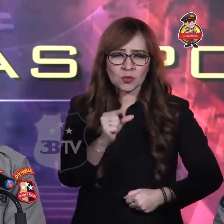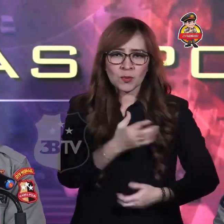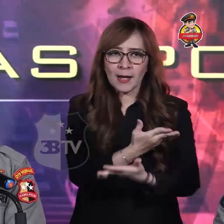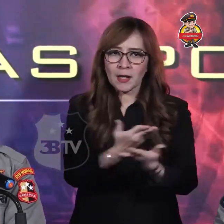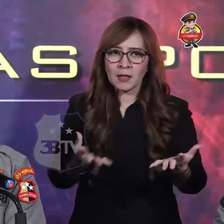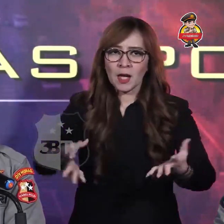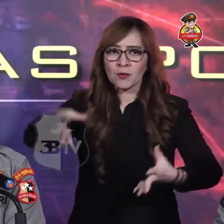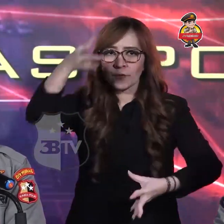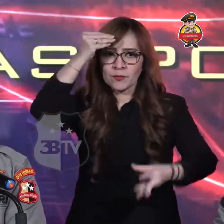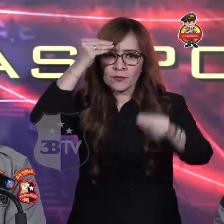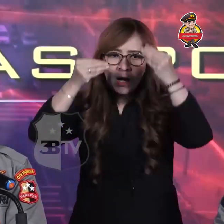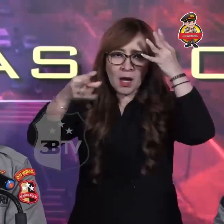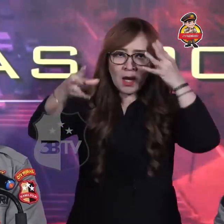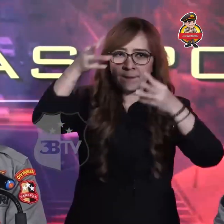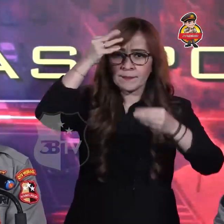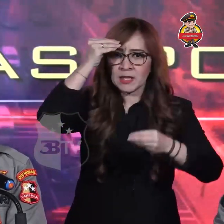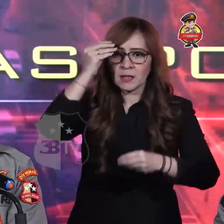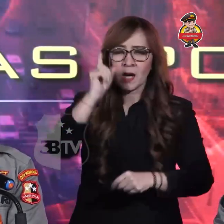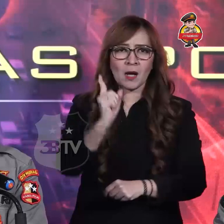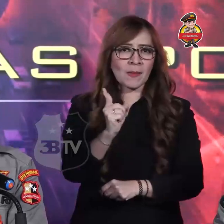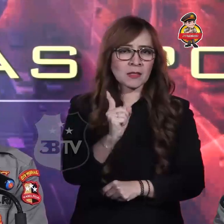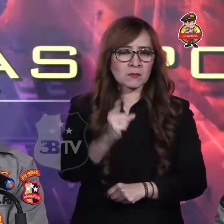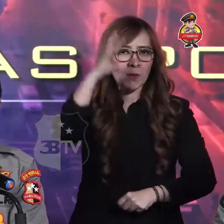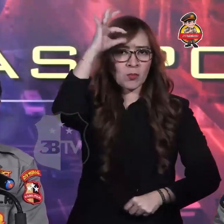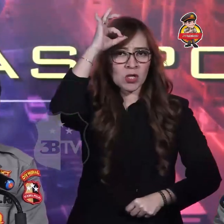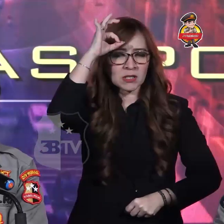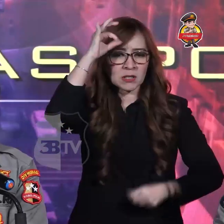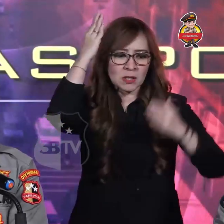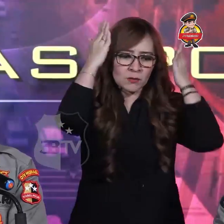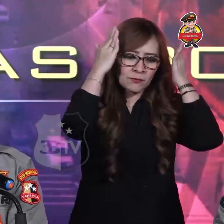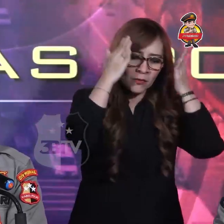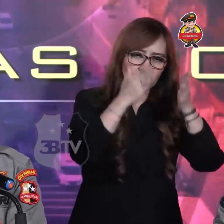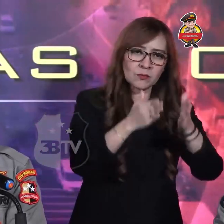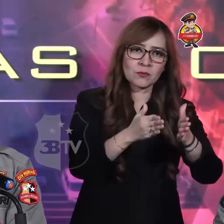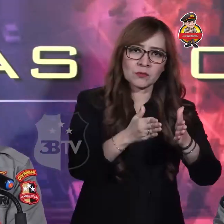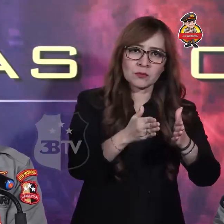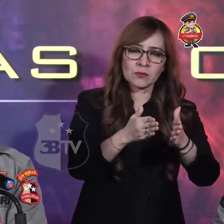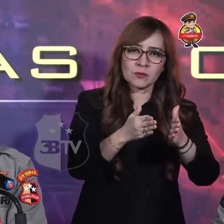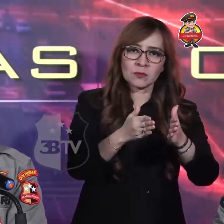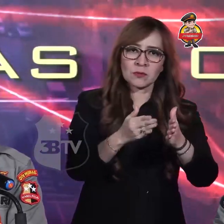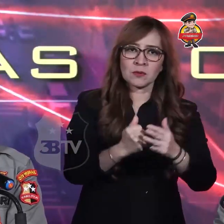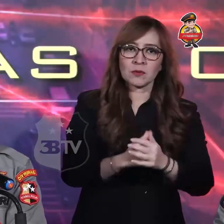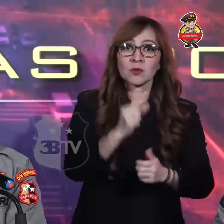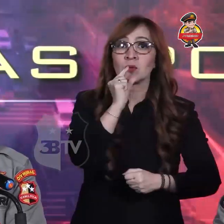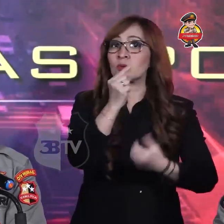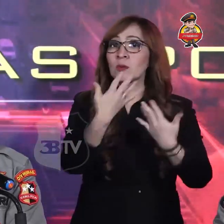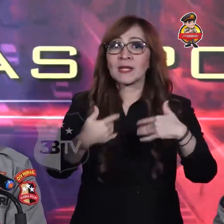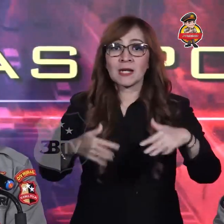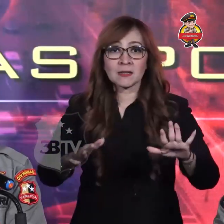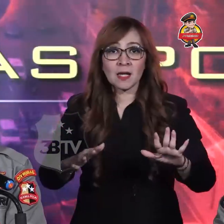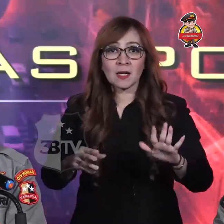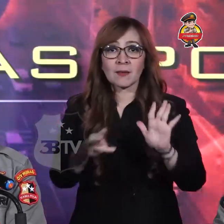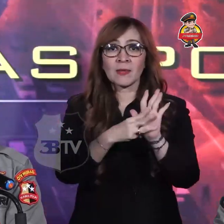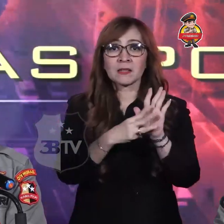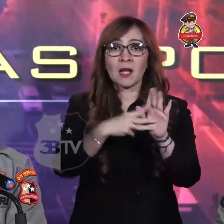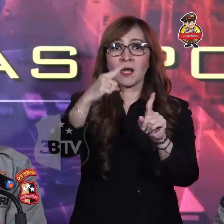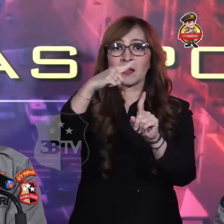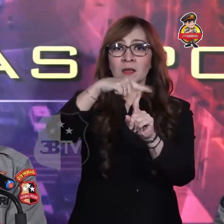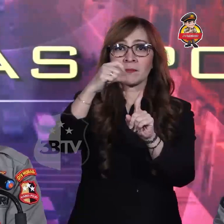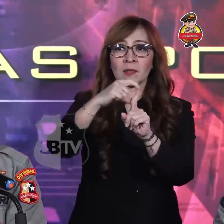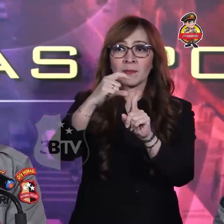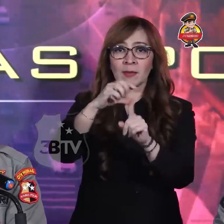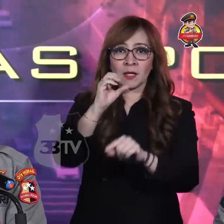ya, kenapa Polri begitu seriusnya, ya, dalam menangani tindak pidana perdagangan